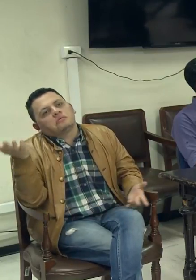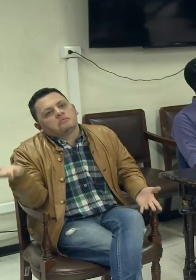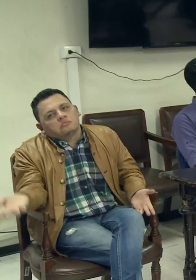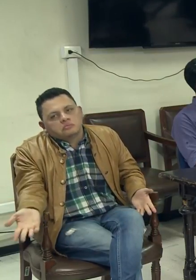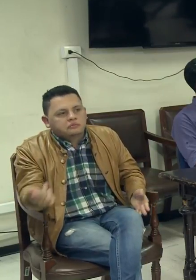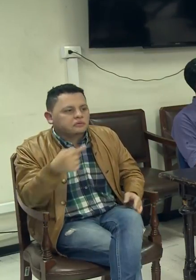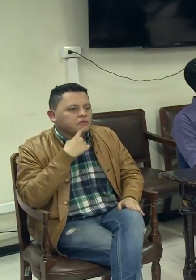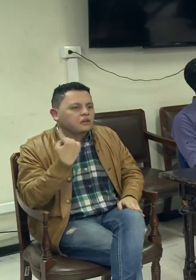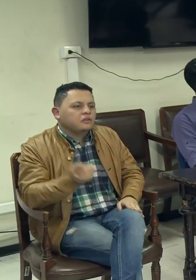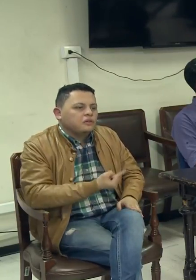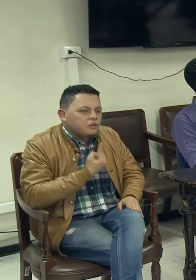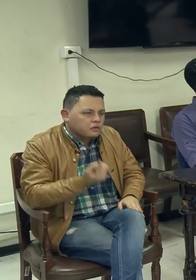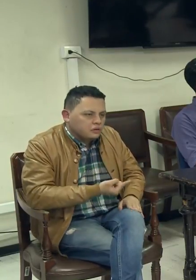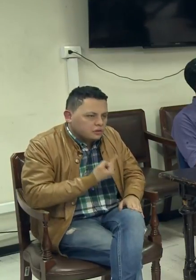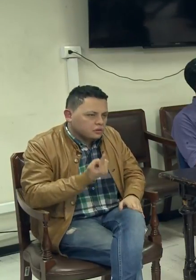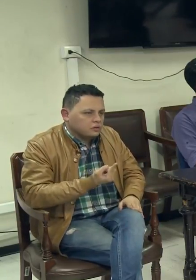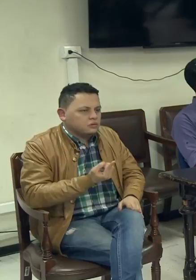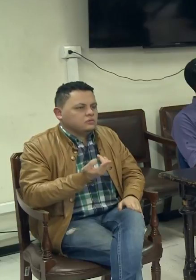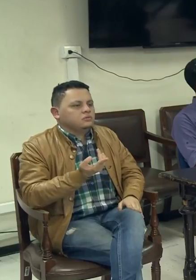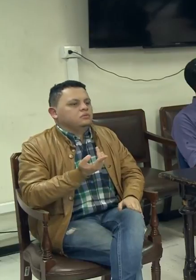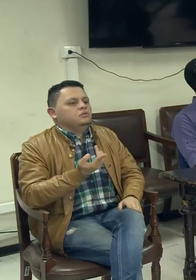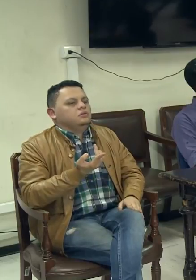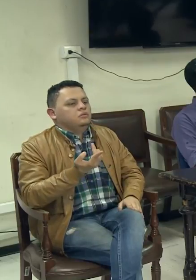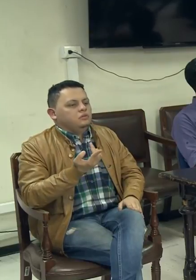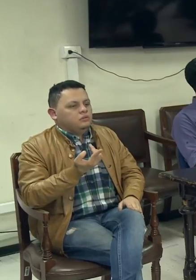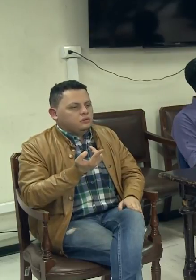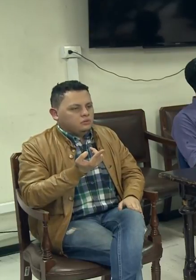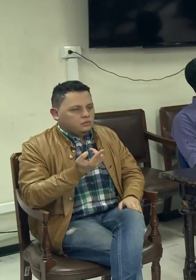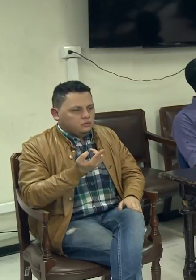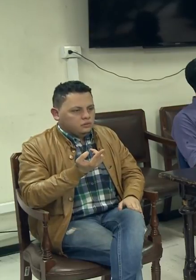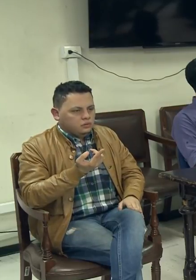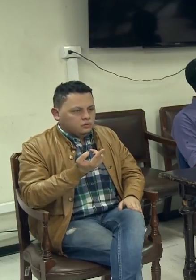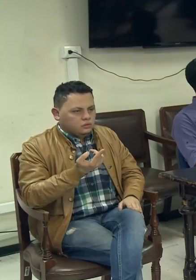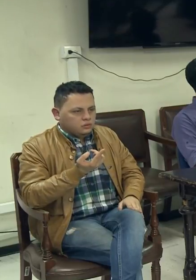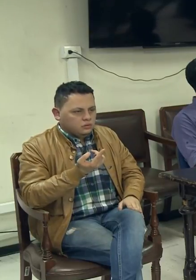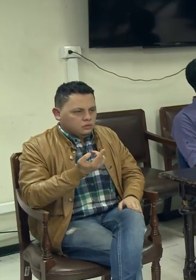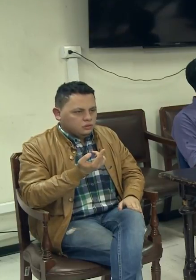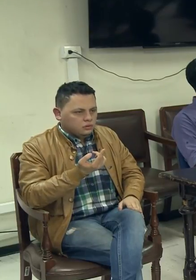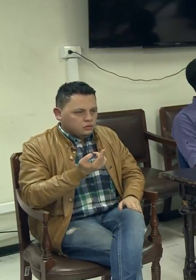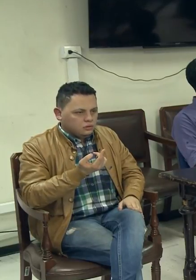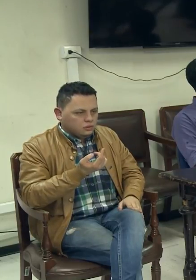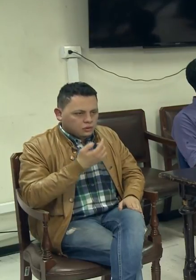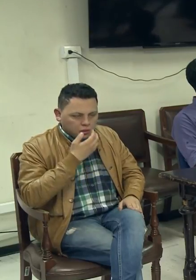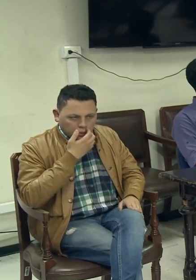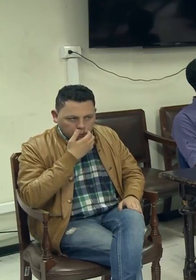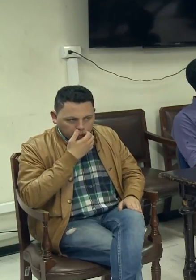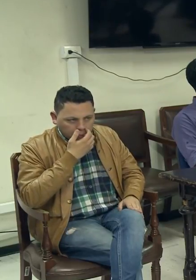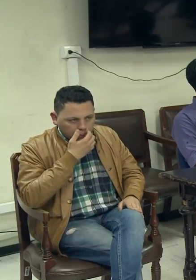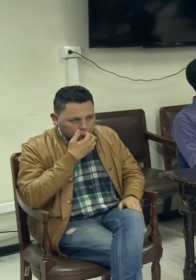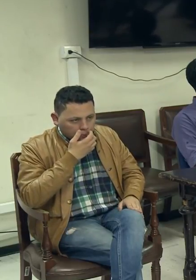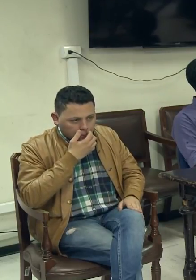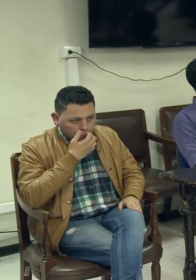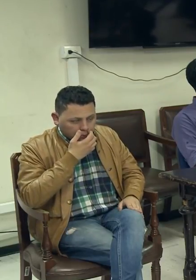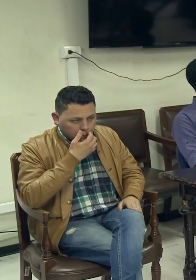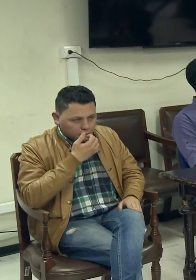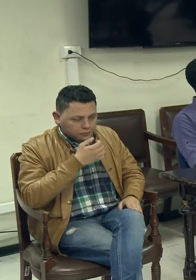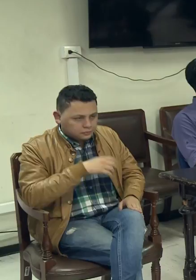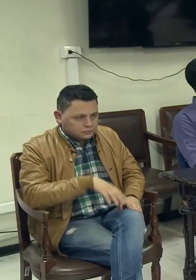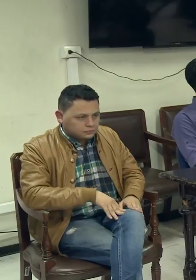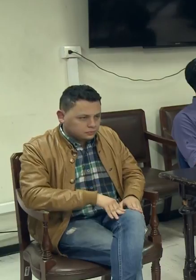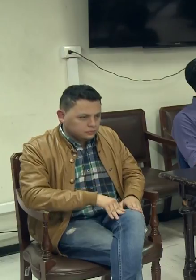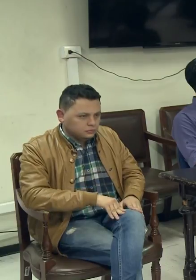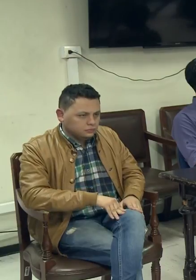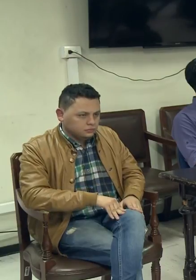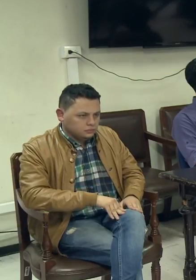porque están solas, desesperadas, porque no saben qué. Y finalmente, al reunirse, se encuentran